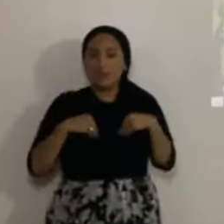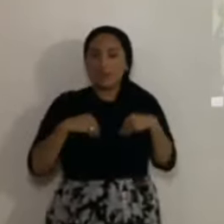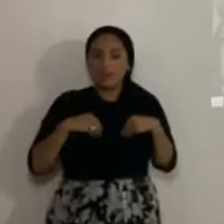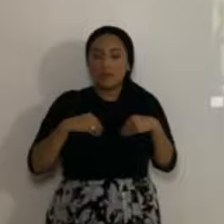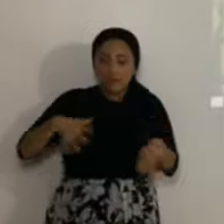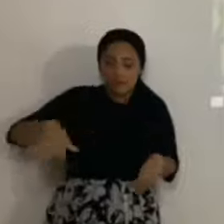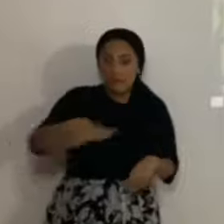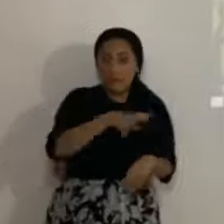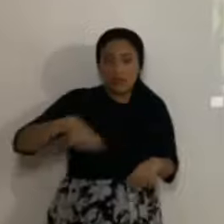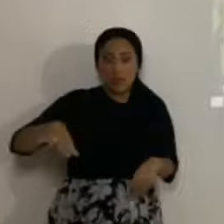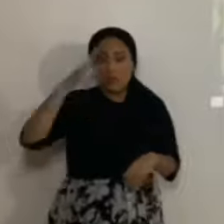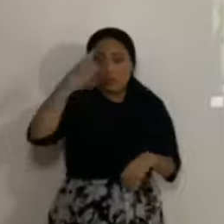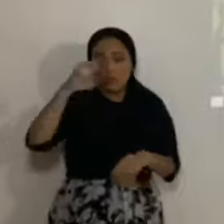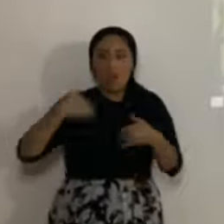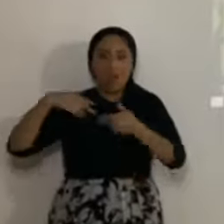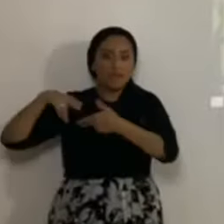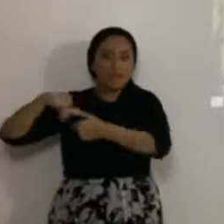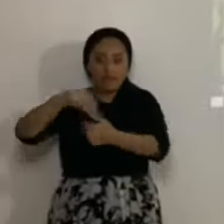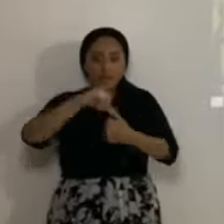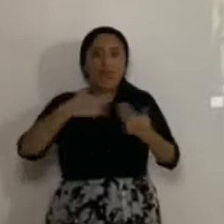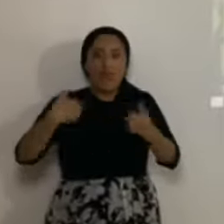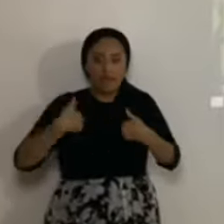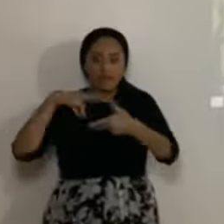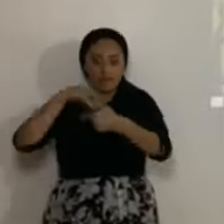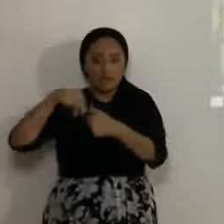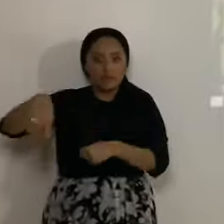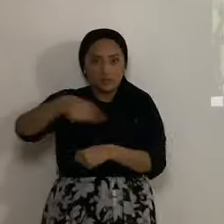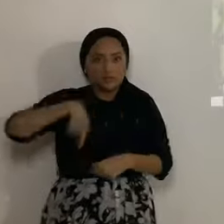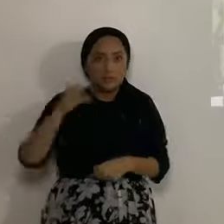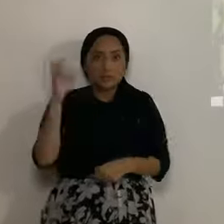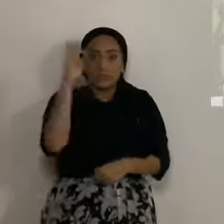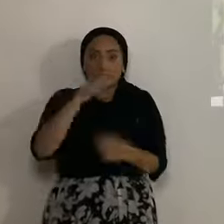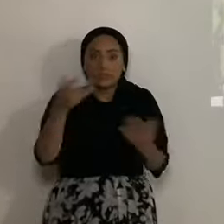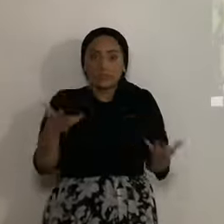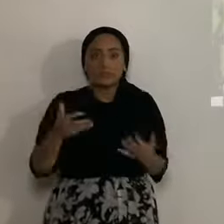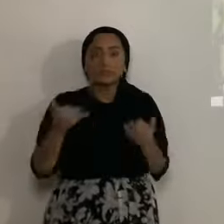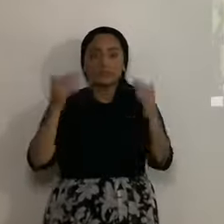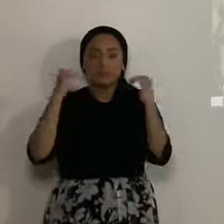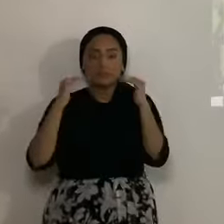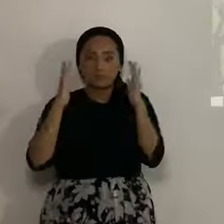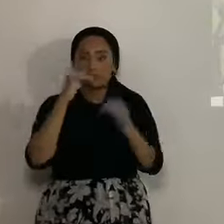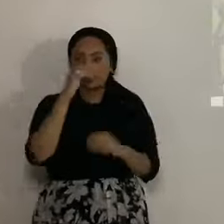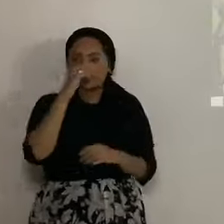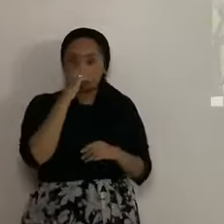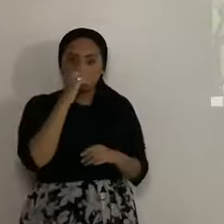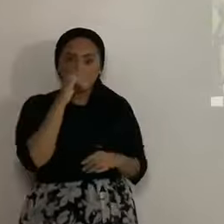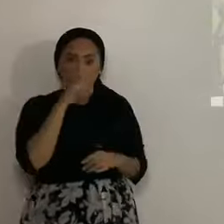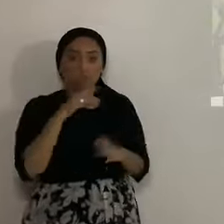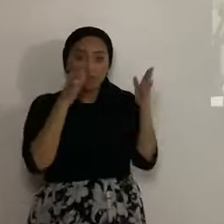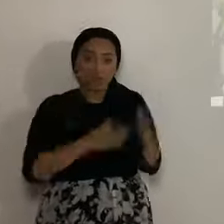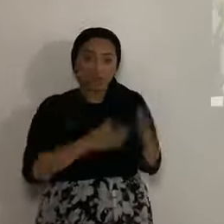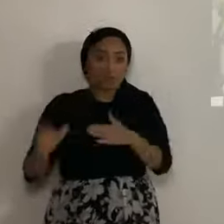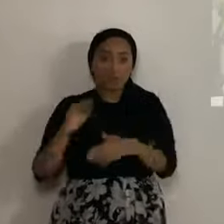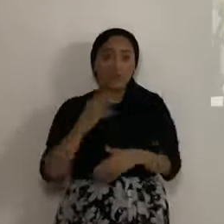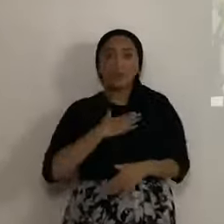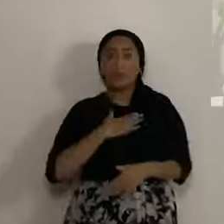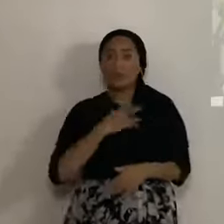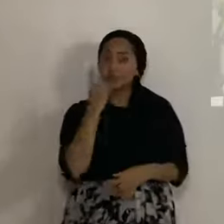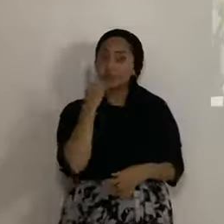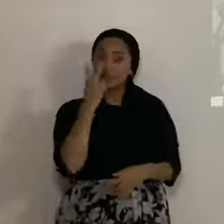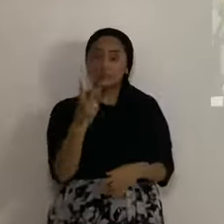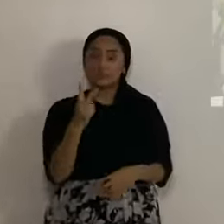geográficamente hablando, para que haya tornados y hay tornados. Entonces, a ver, según mi perspectiva,